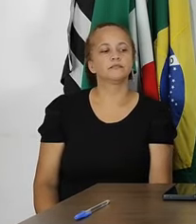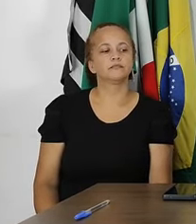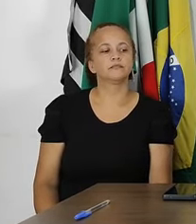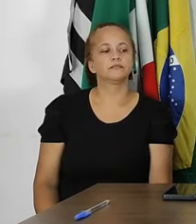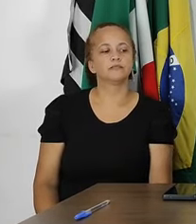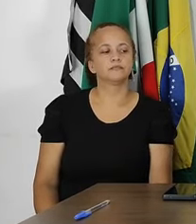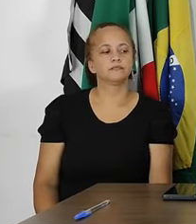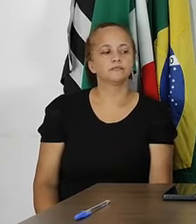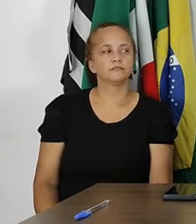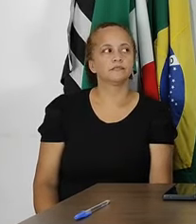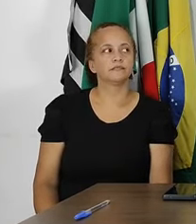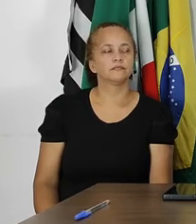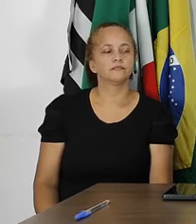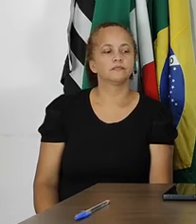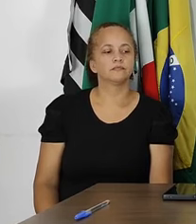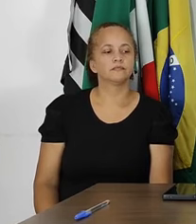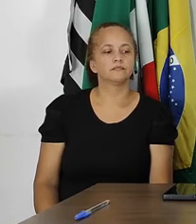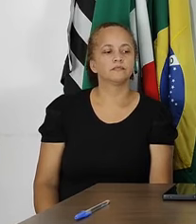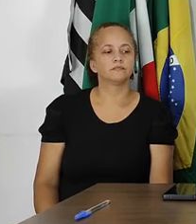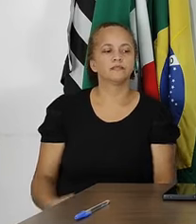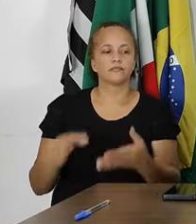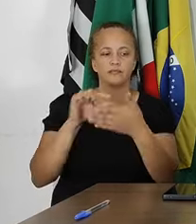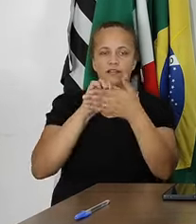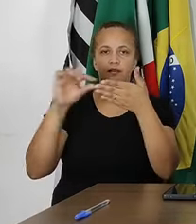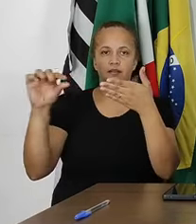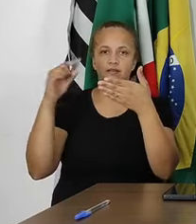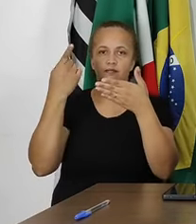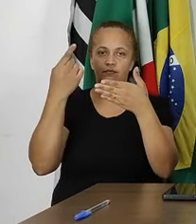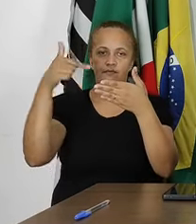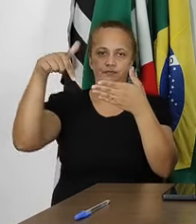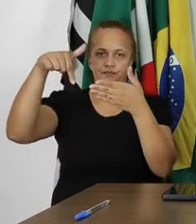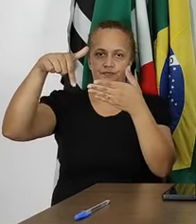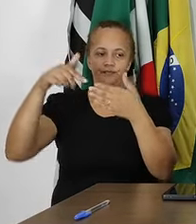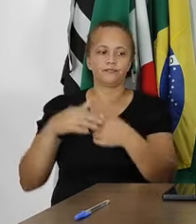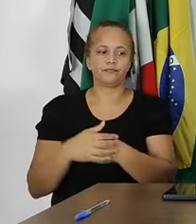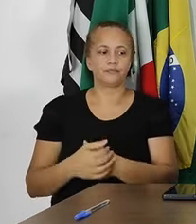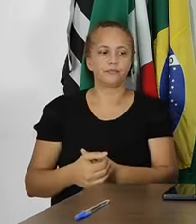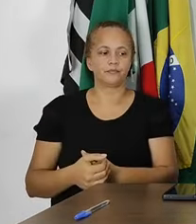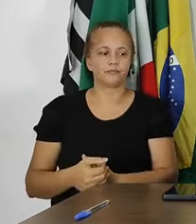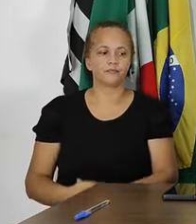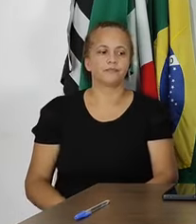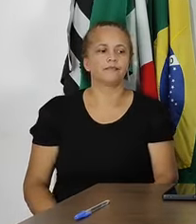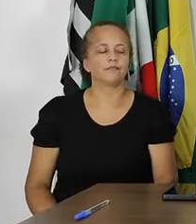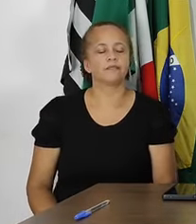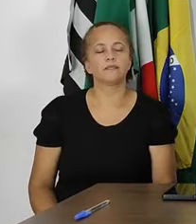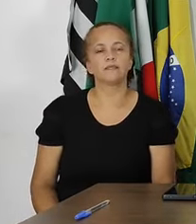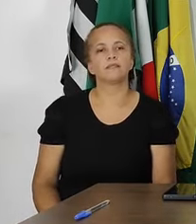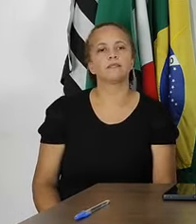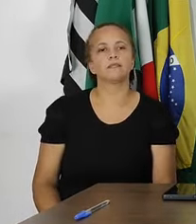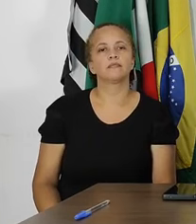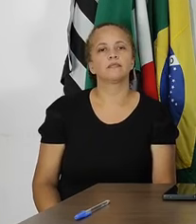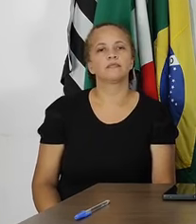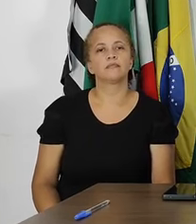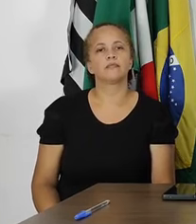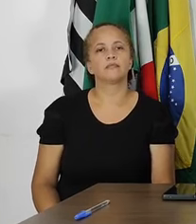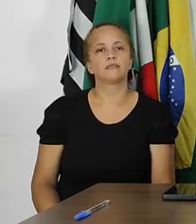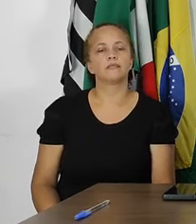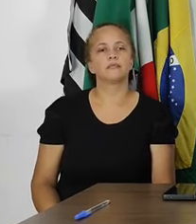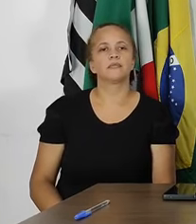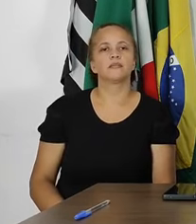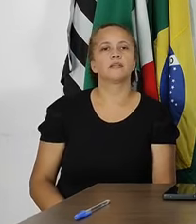Diz assim, 4, a partir do versículo 17. Isto, portanto, digo e